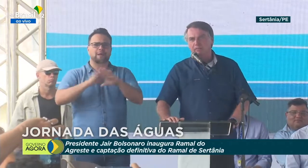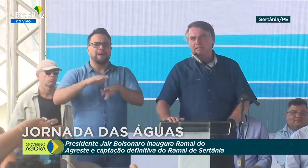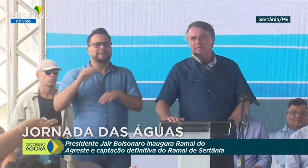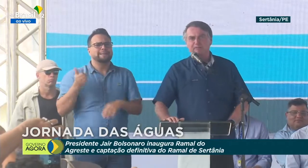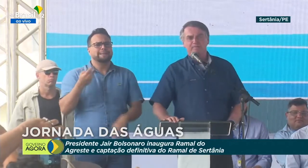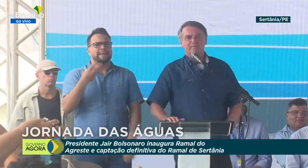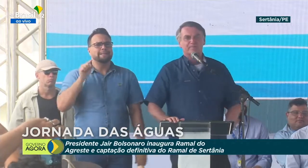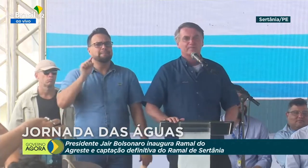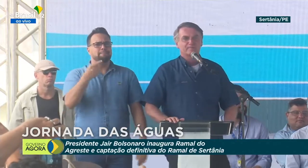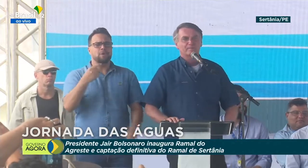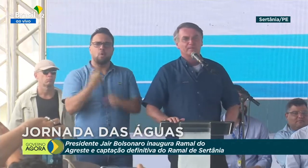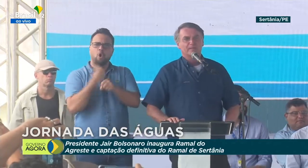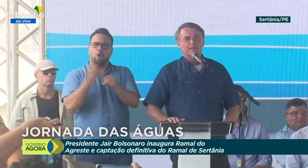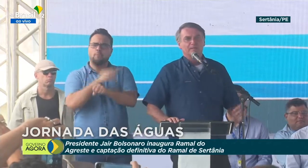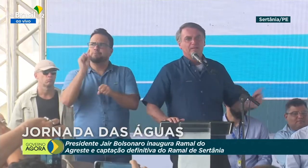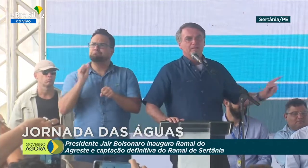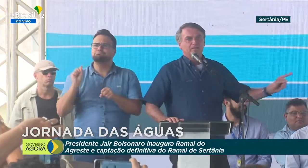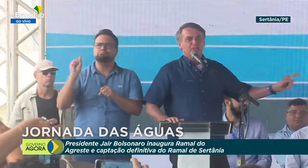obras no Brasil.